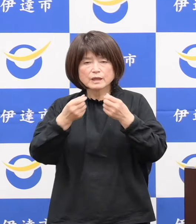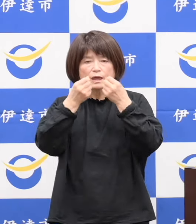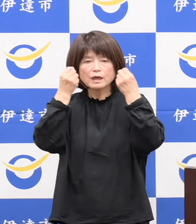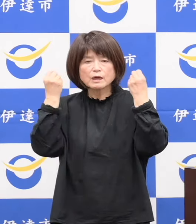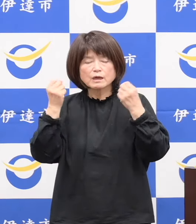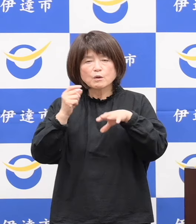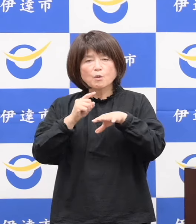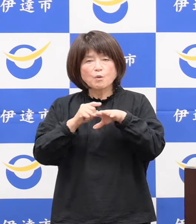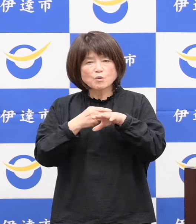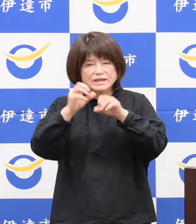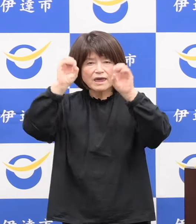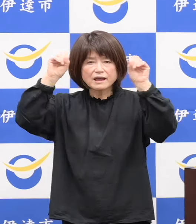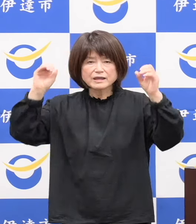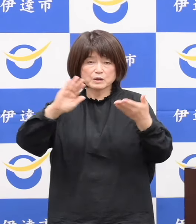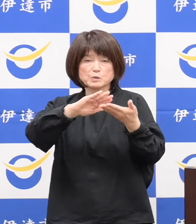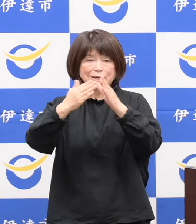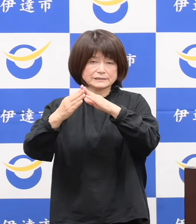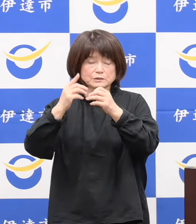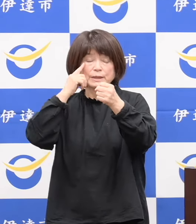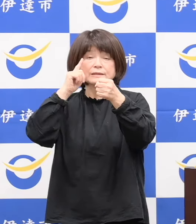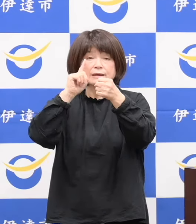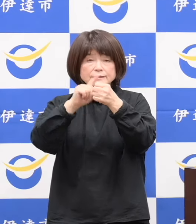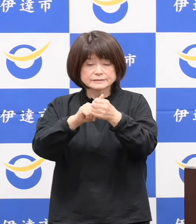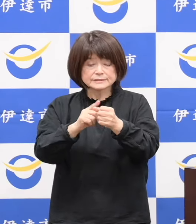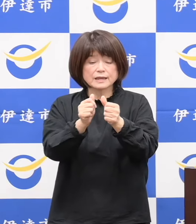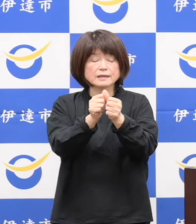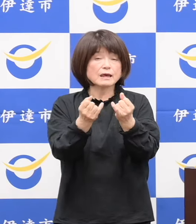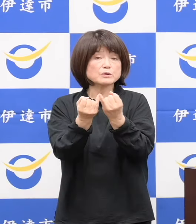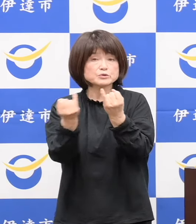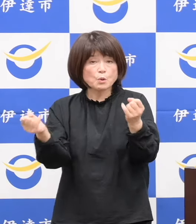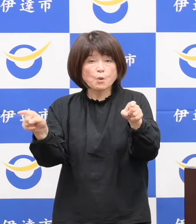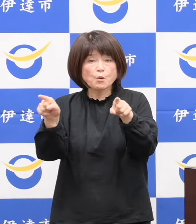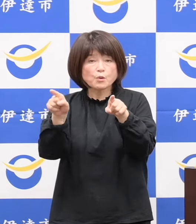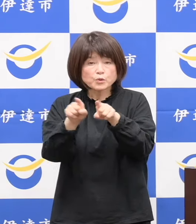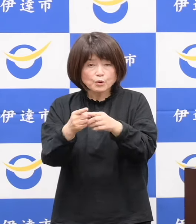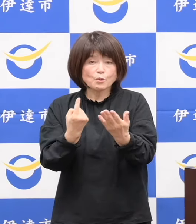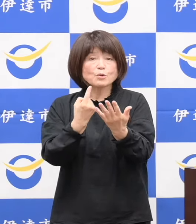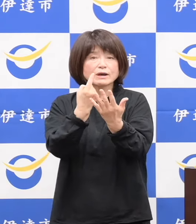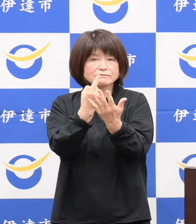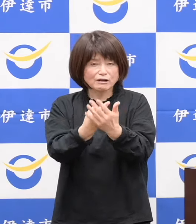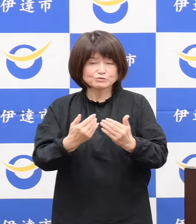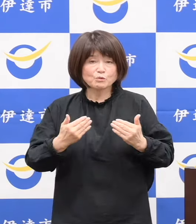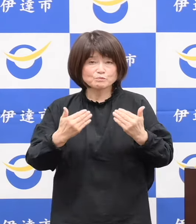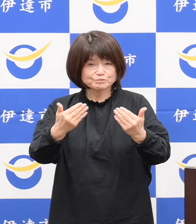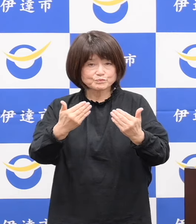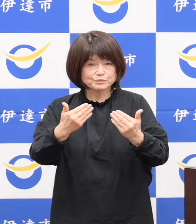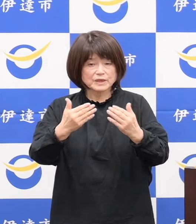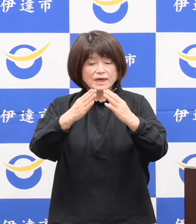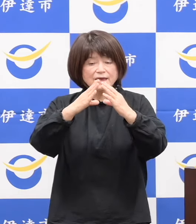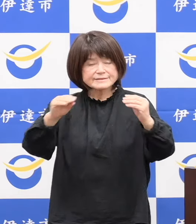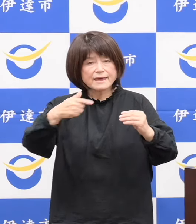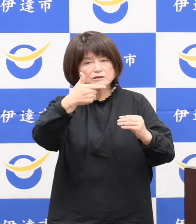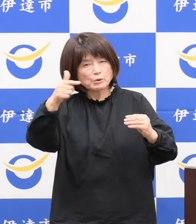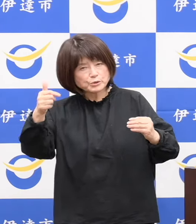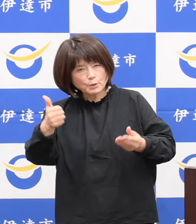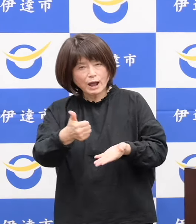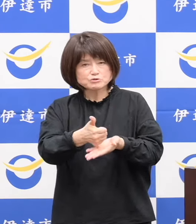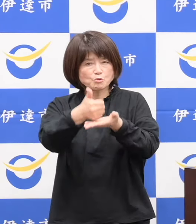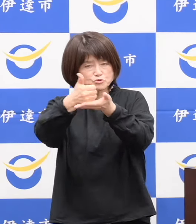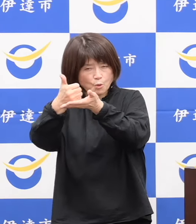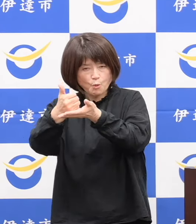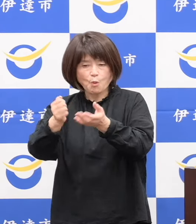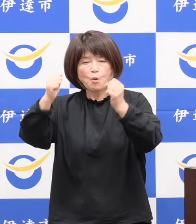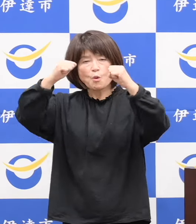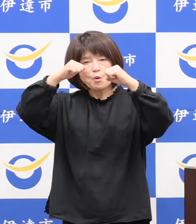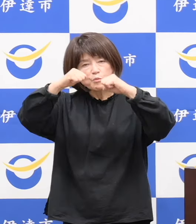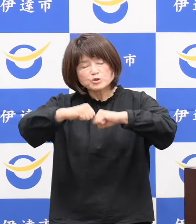町を目指し、男女共同参画の促進や多様性が尊重され認め合